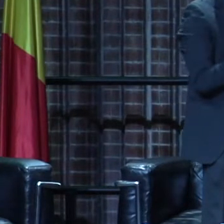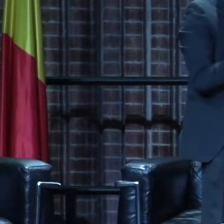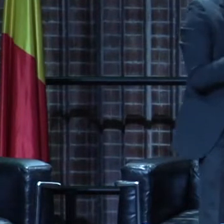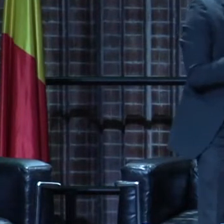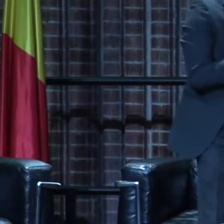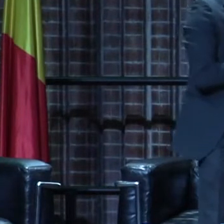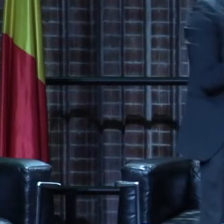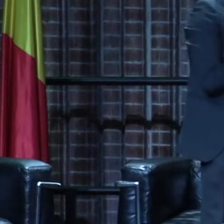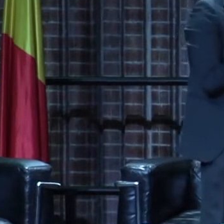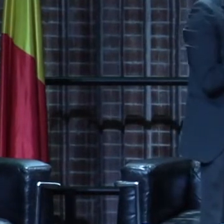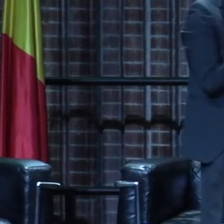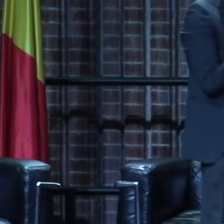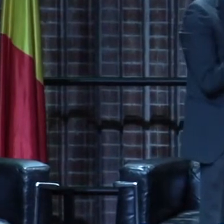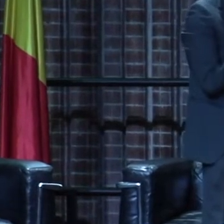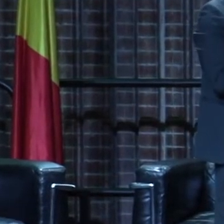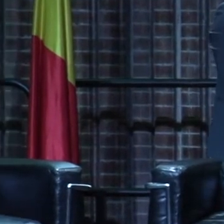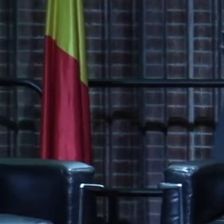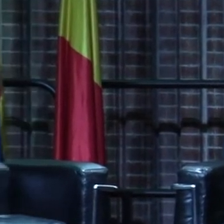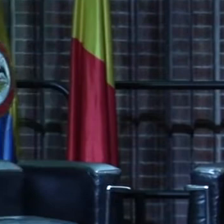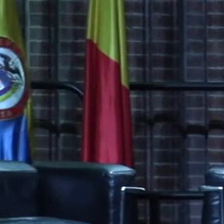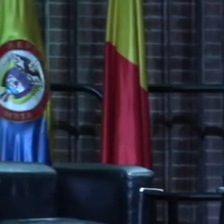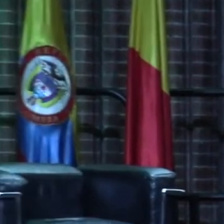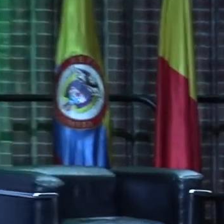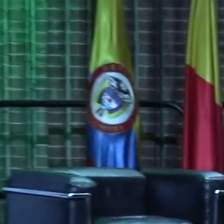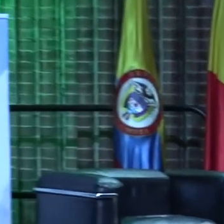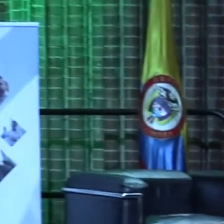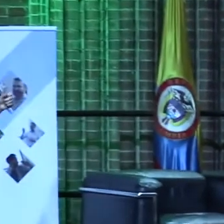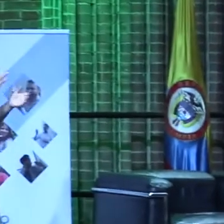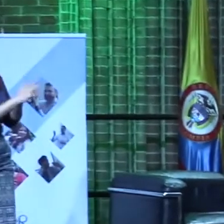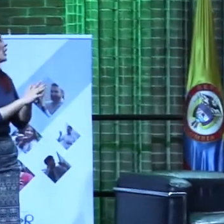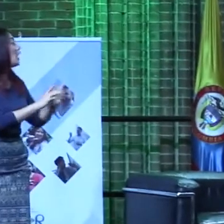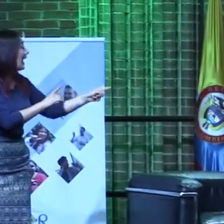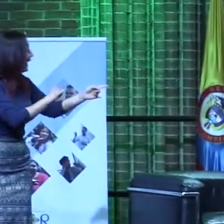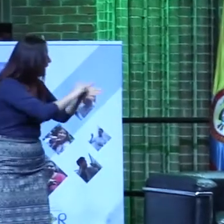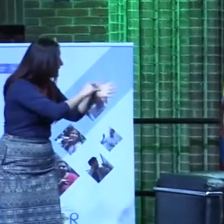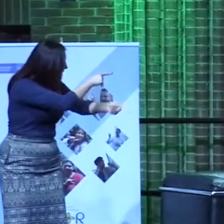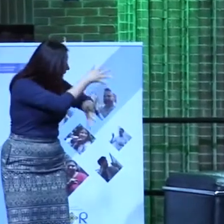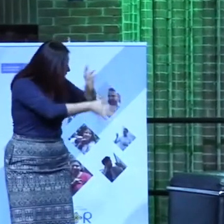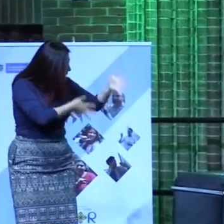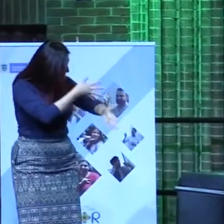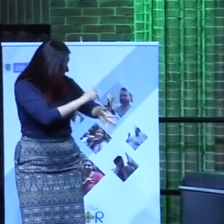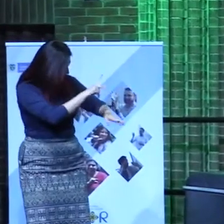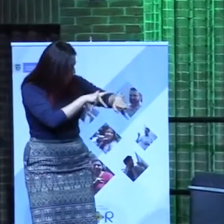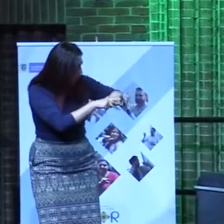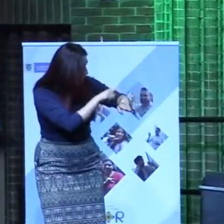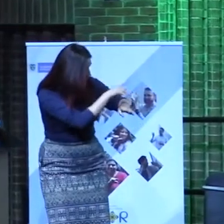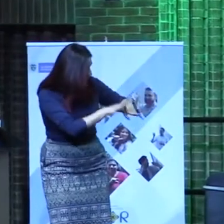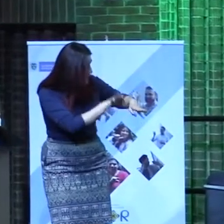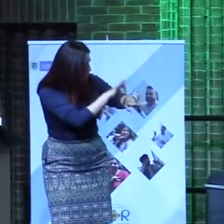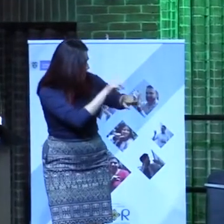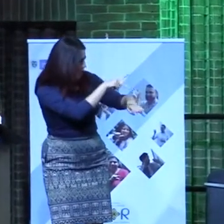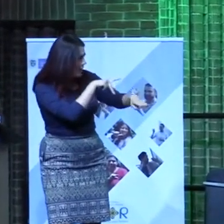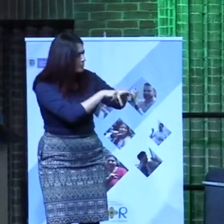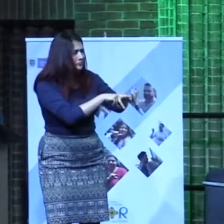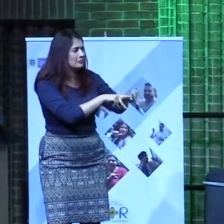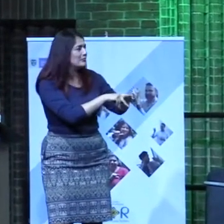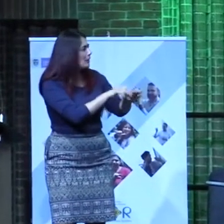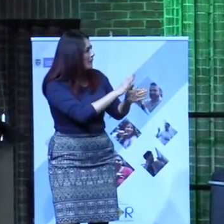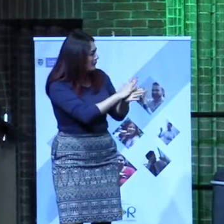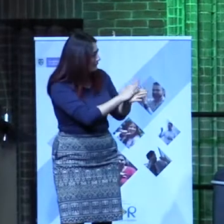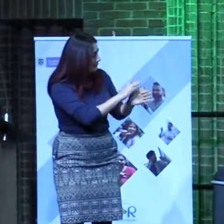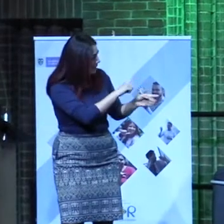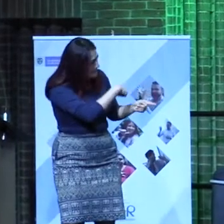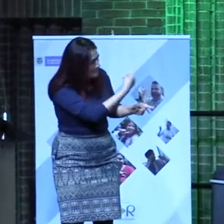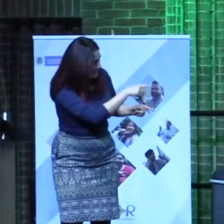terminar. Ok. No te preocupes. Lo que quería era, ¿ya? Ahí donde estás, me gustaría que paráramos un poco, escuchar a Juan David y